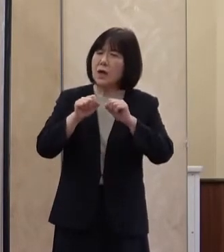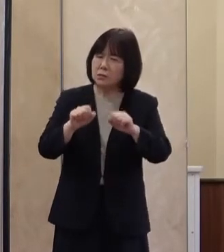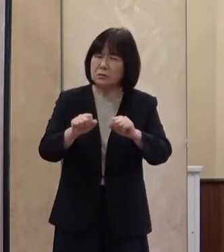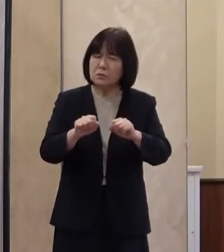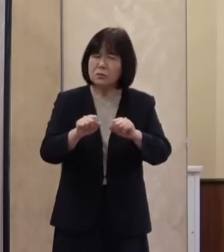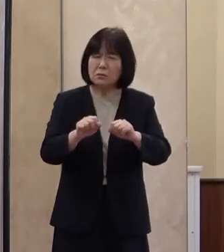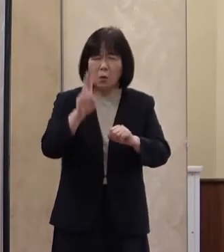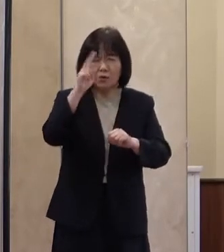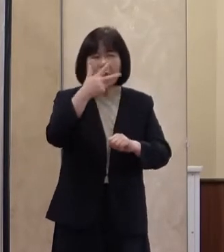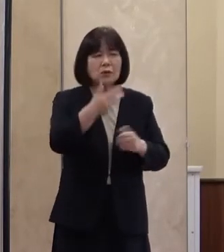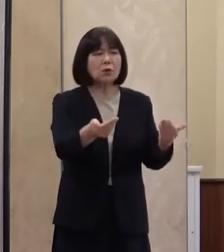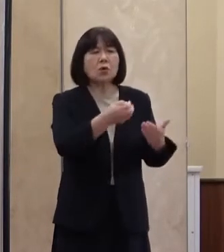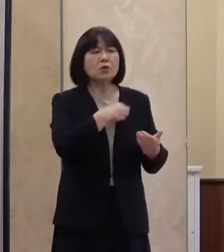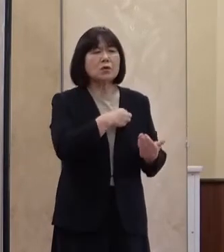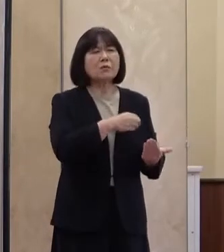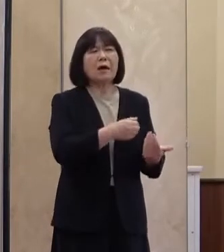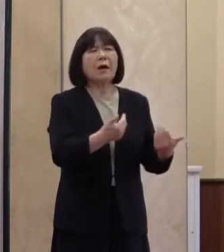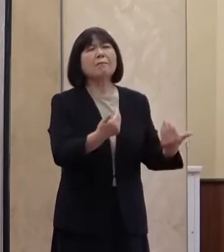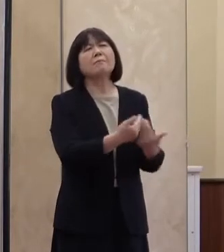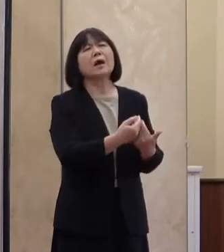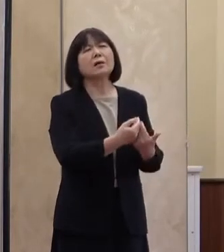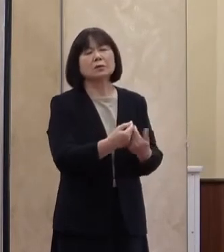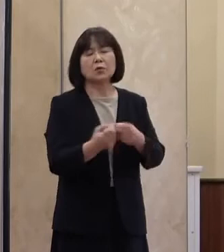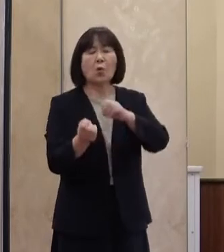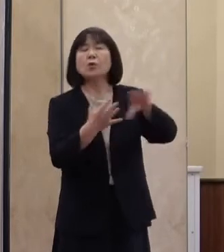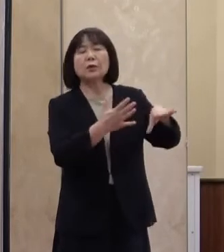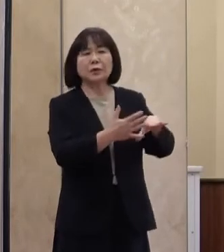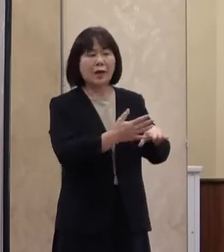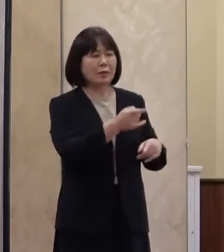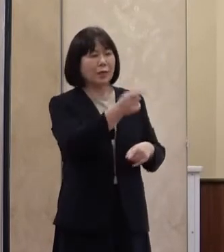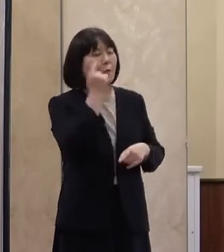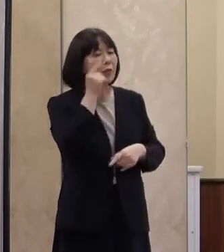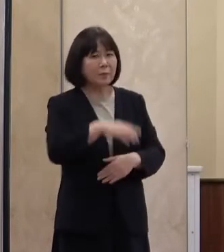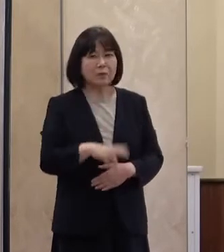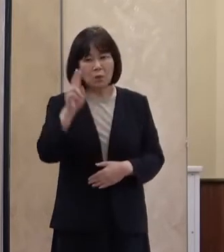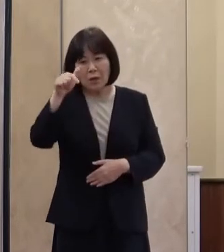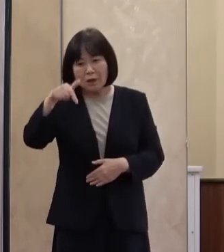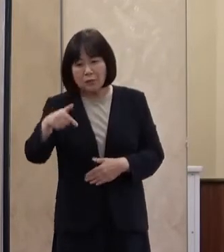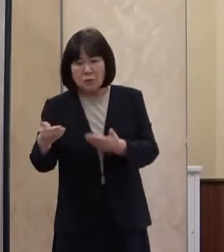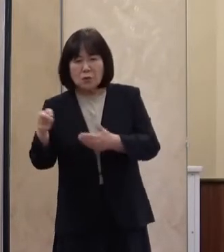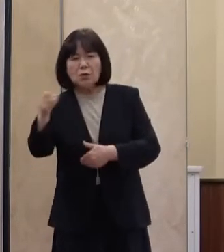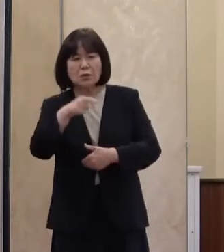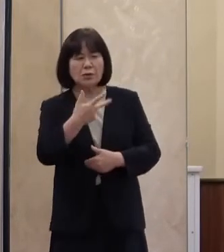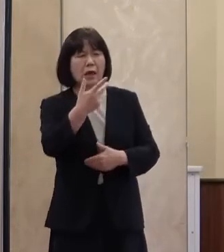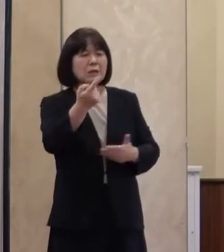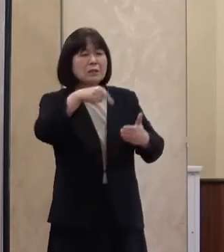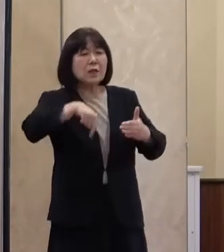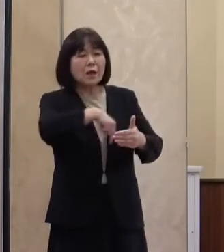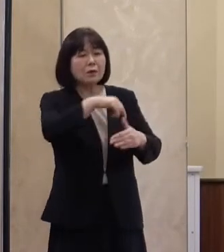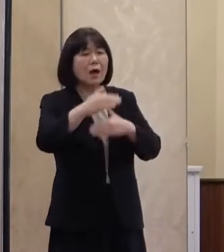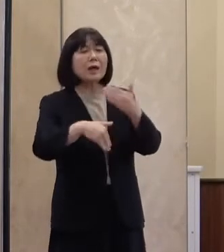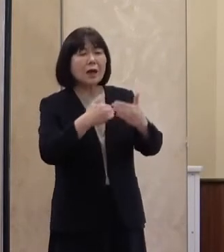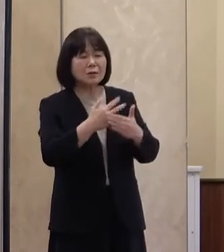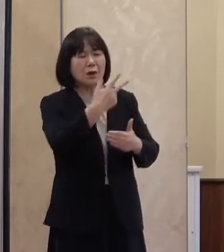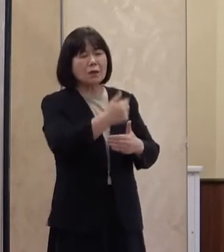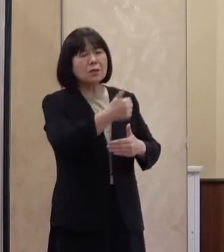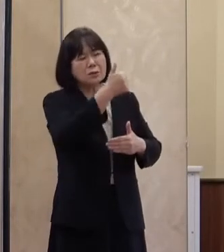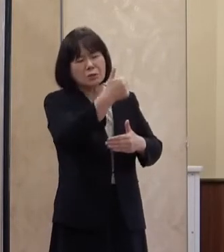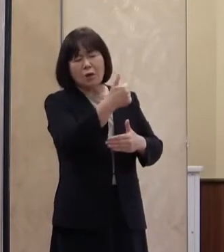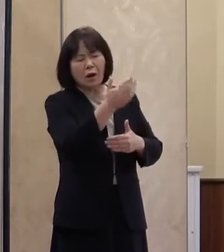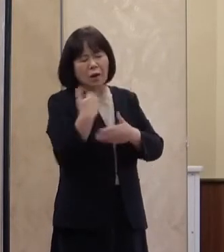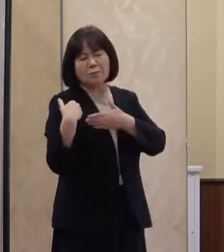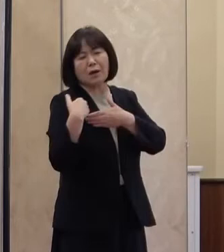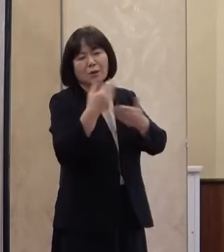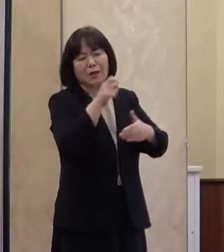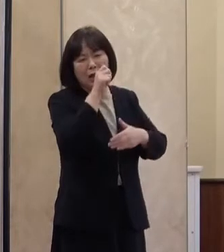にかく嫌がります。まあ、もうほっといてくれと。大阪府の職員からすると大阪市内のことはもう大阪市長、大阪市に任せてお